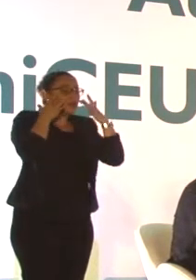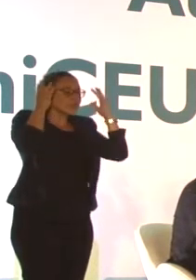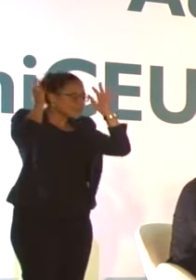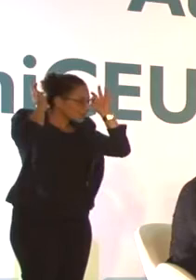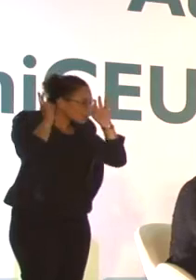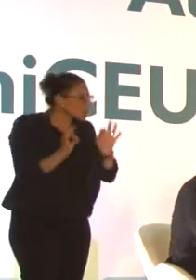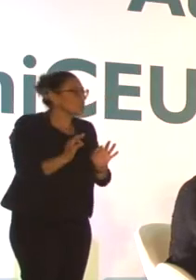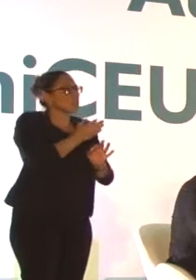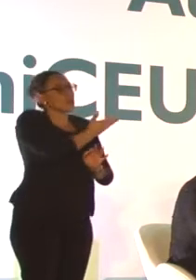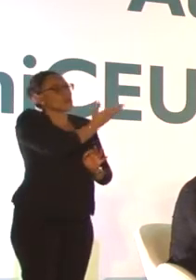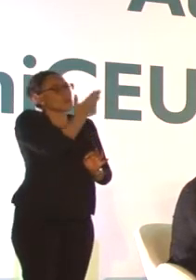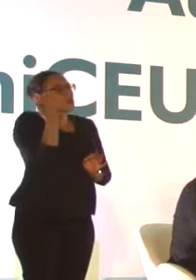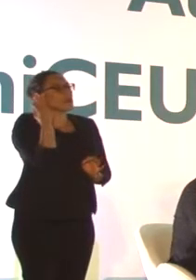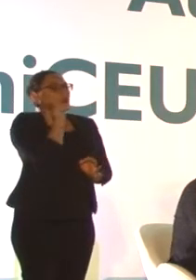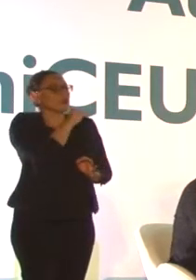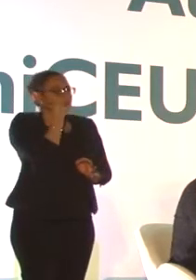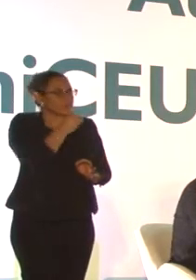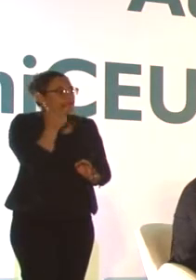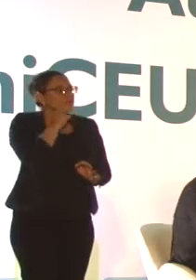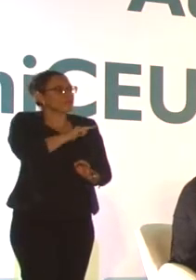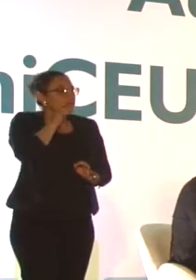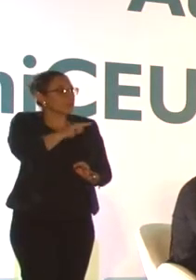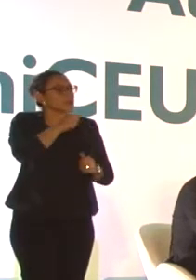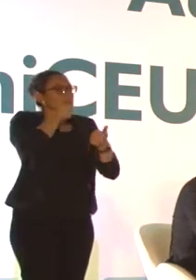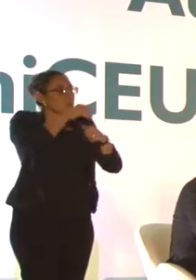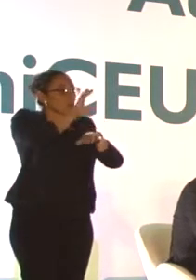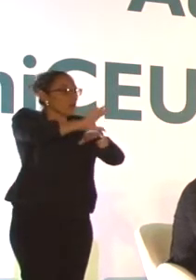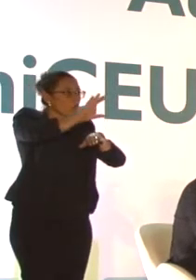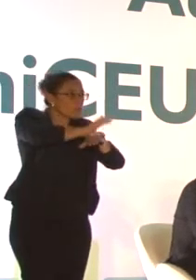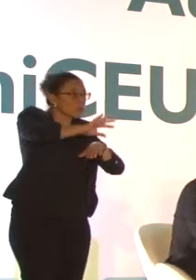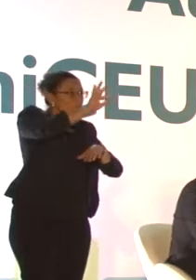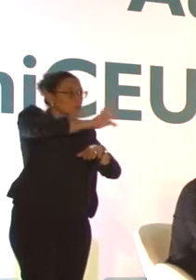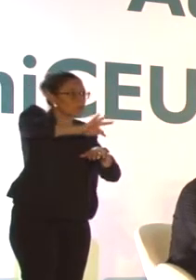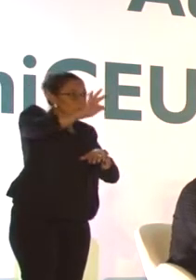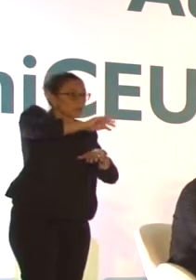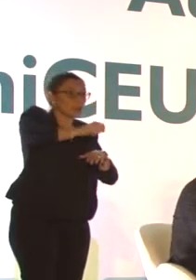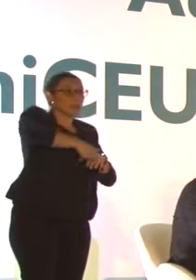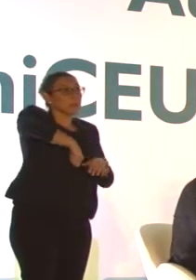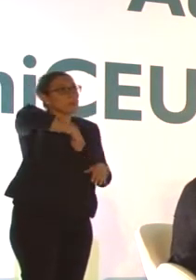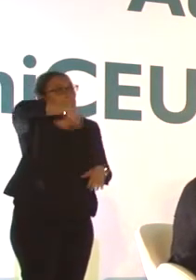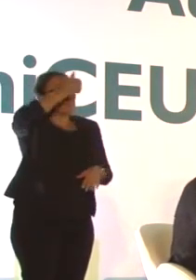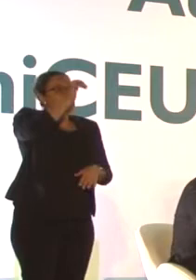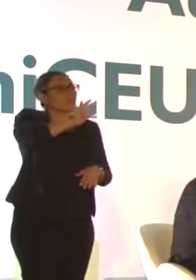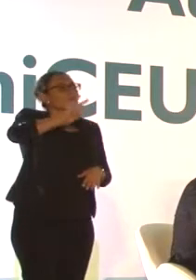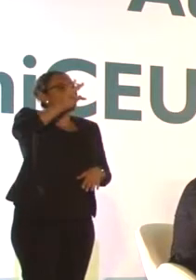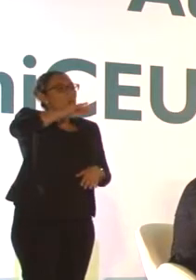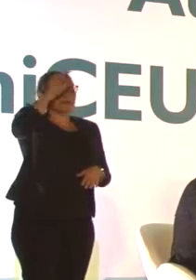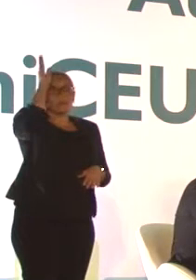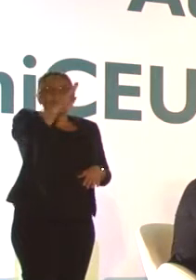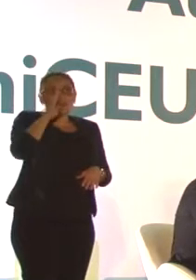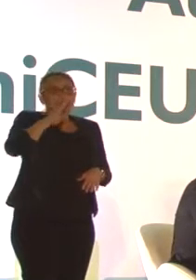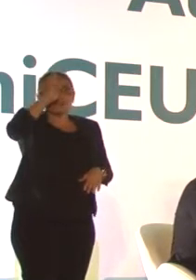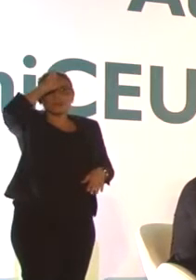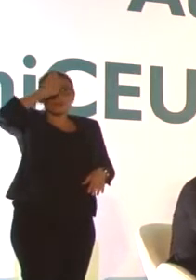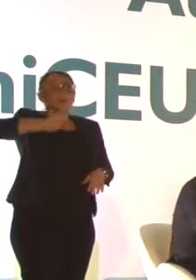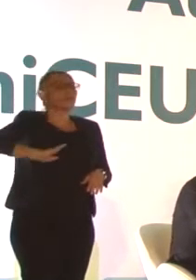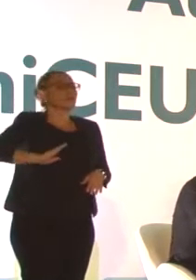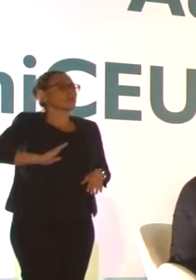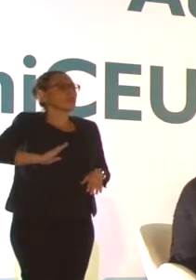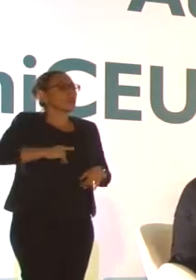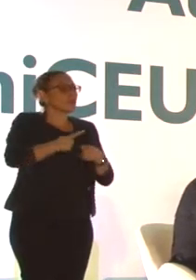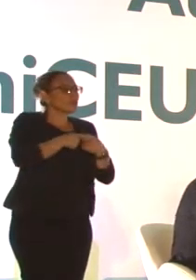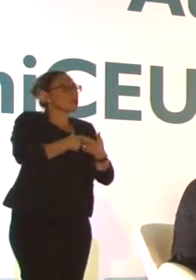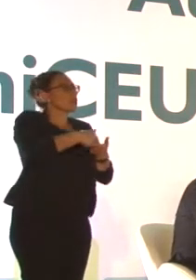vocês poderão aproveitar esse curso de uma das melhores universidades do Brasil, que oferece um curso